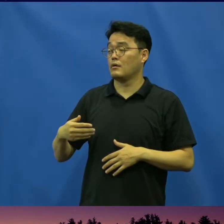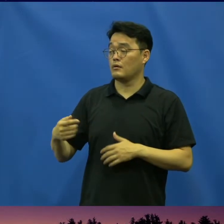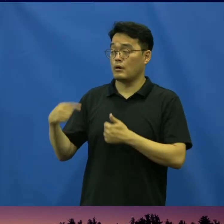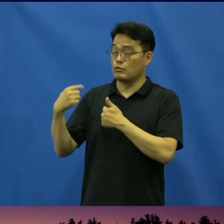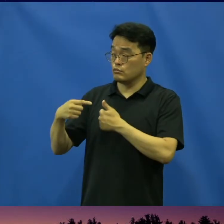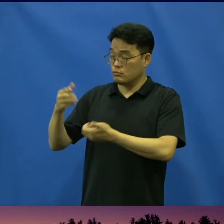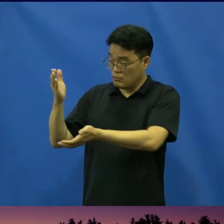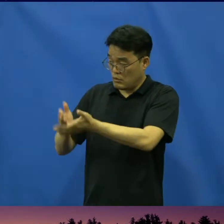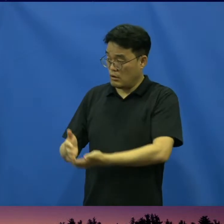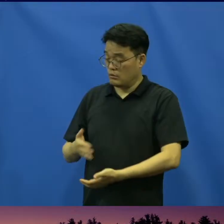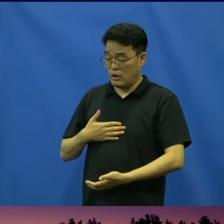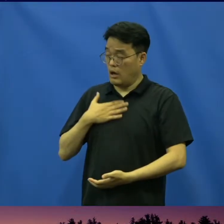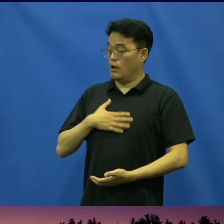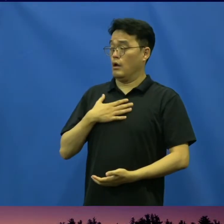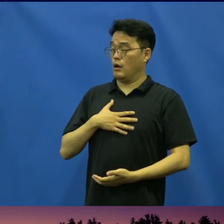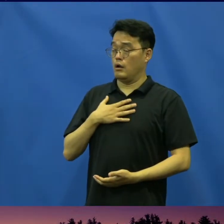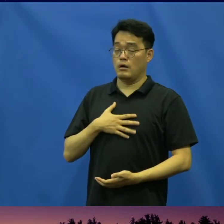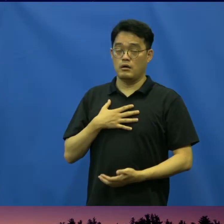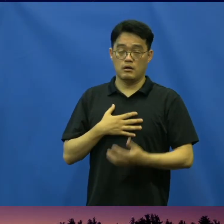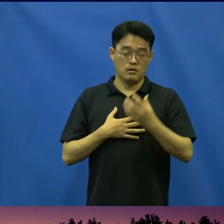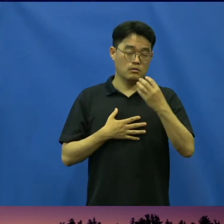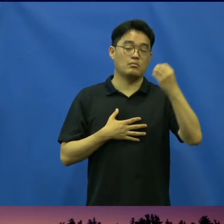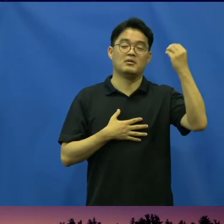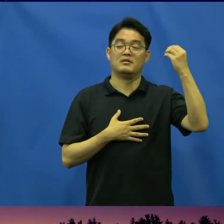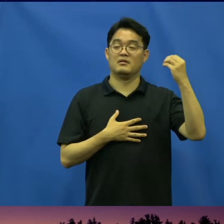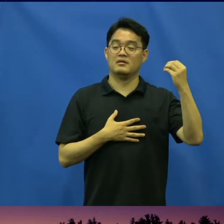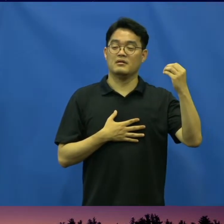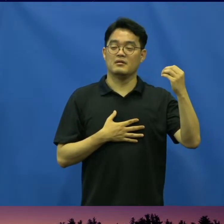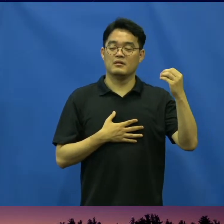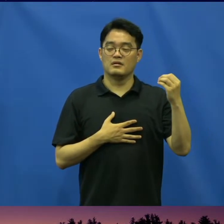그러니까 평생 겸손할 수만 있다면 그건 진짜 복이에요.